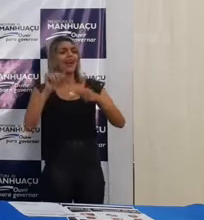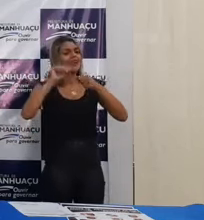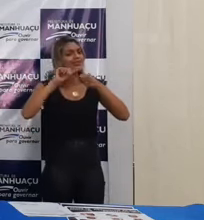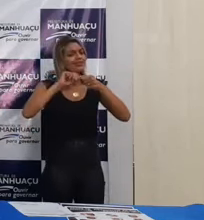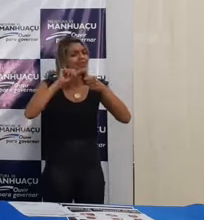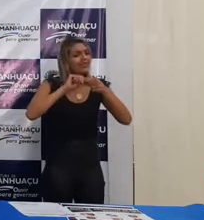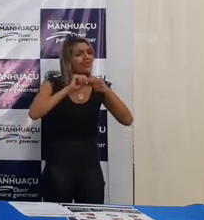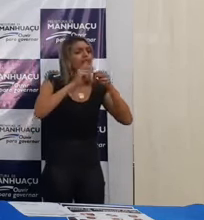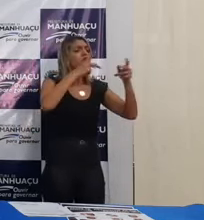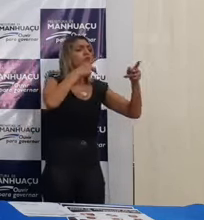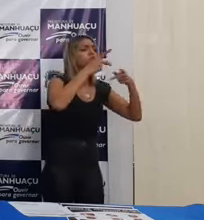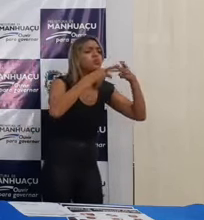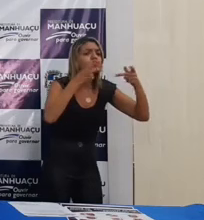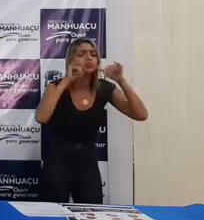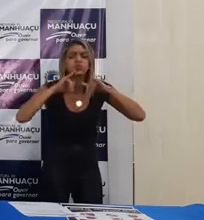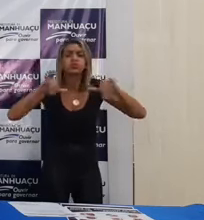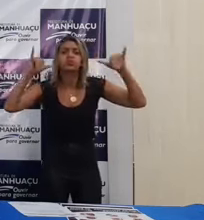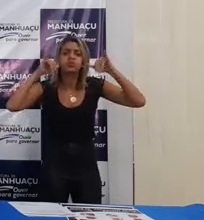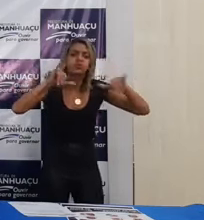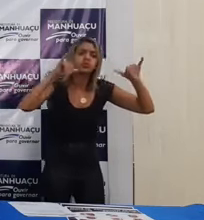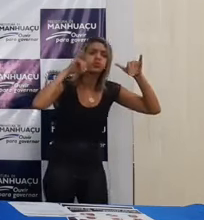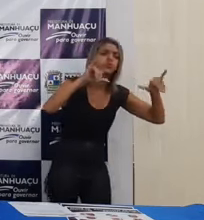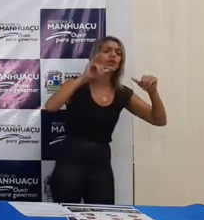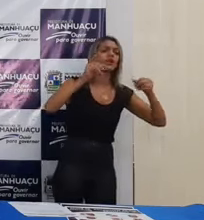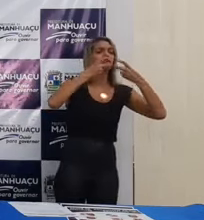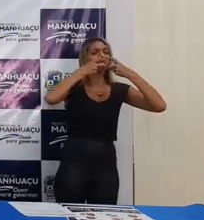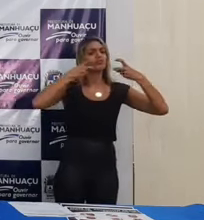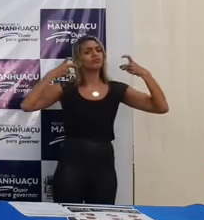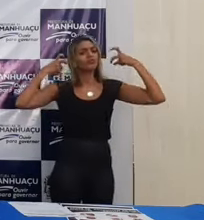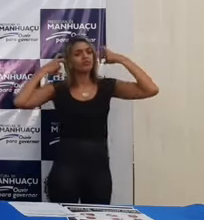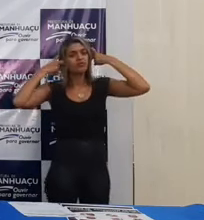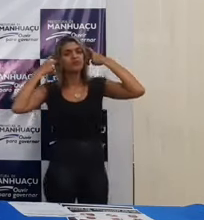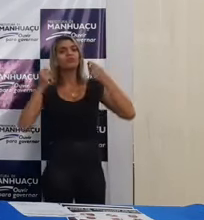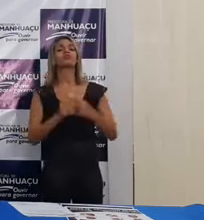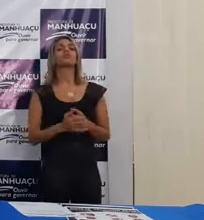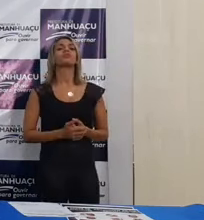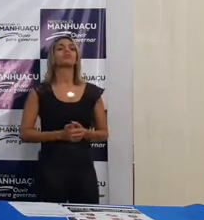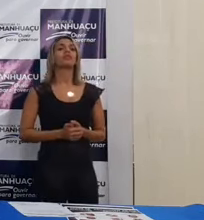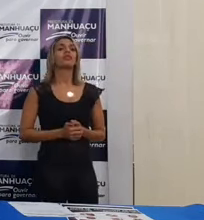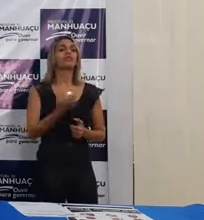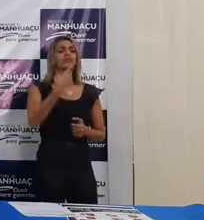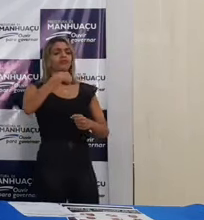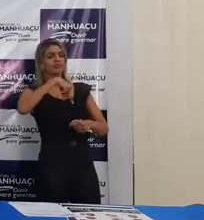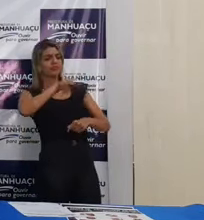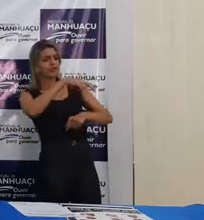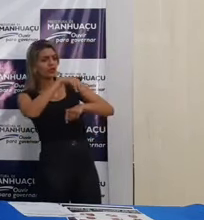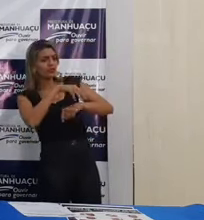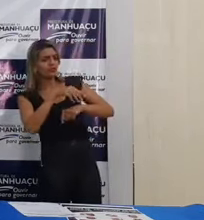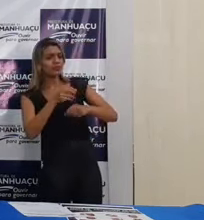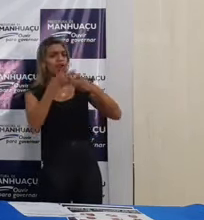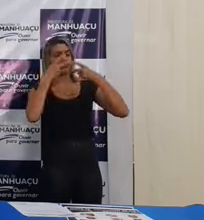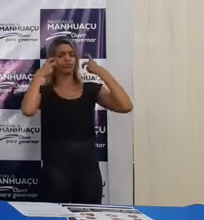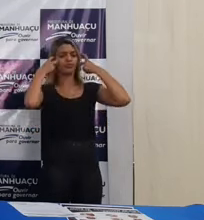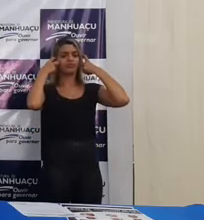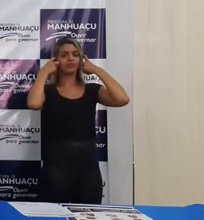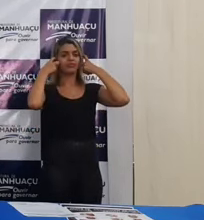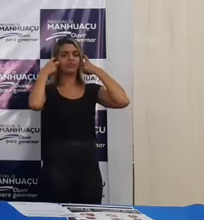divulgação de ideias chegar até as pessoas, os transeuntes, que estão aí na rua, igual você mesmo comentou, sem usar